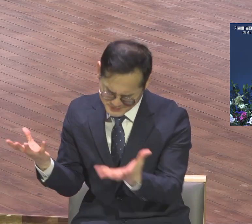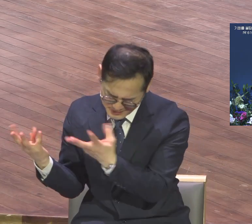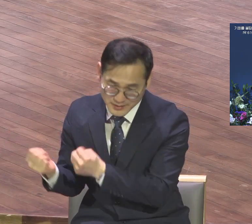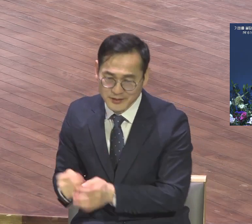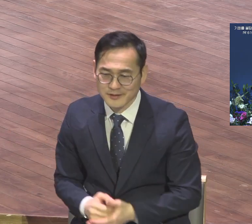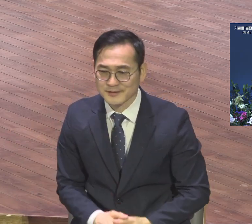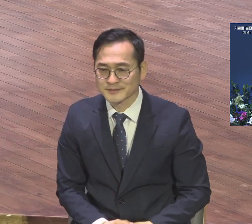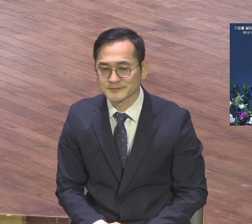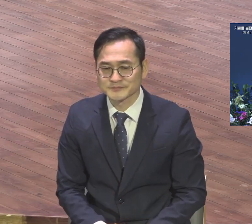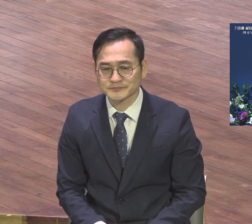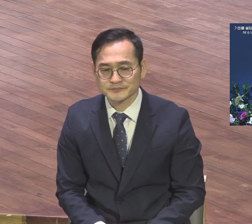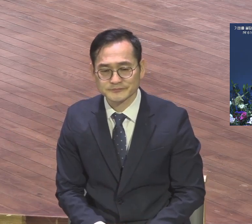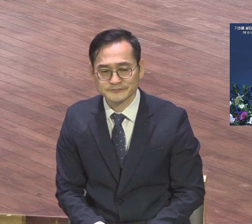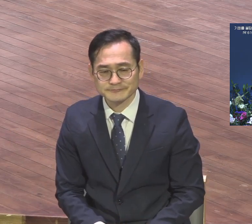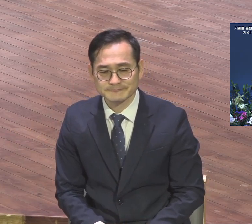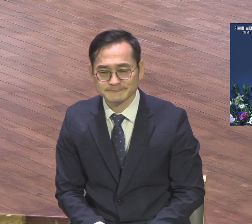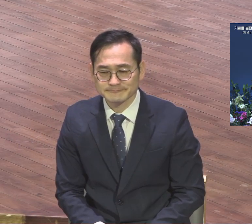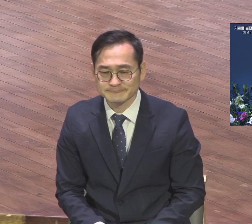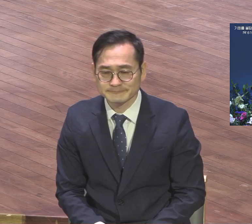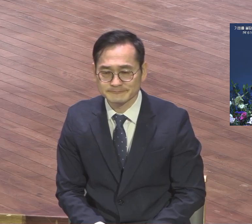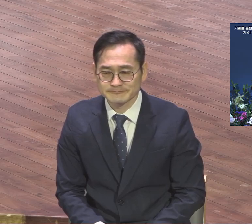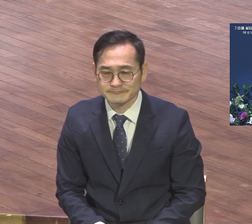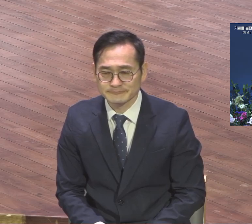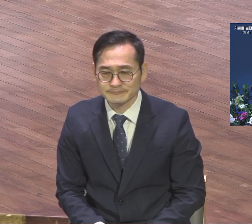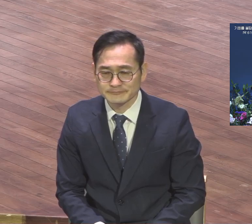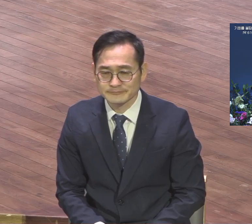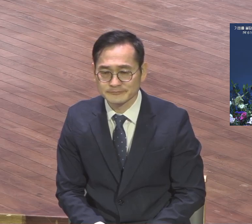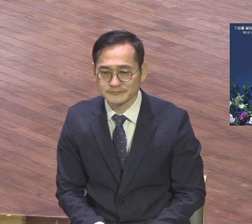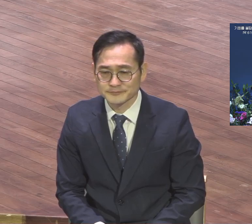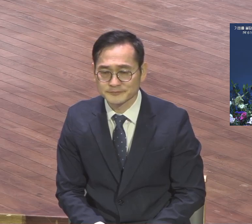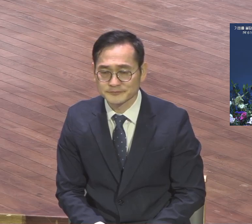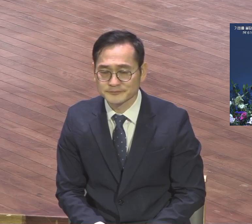명쾌하게 묻는 사람에게 답을 못 줘요.